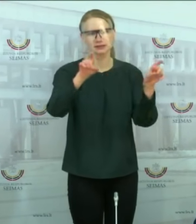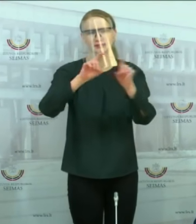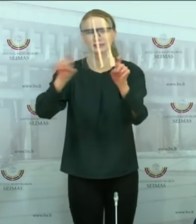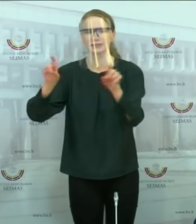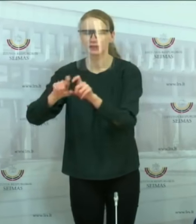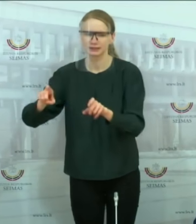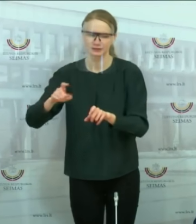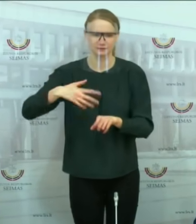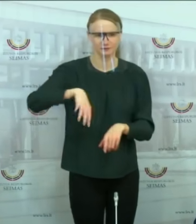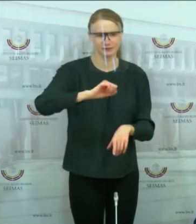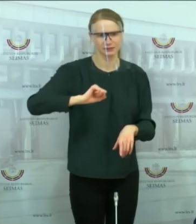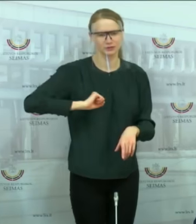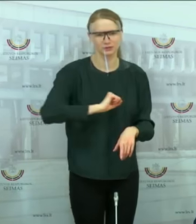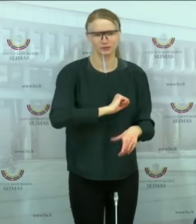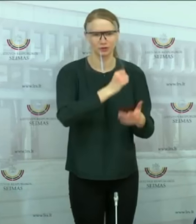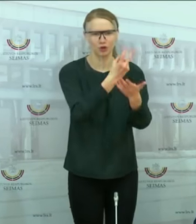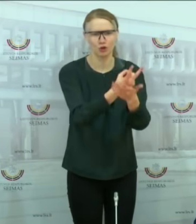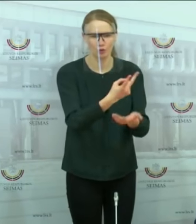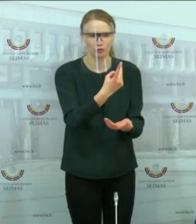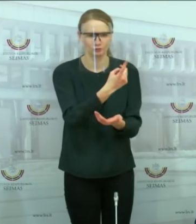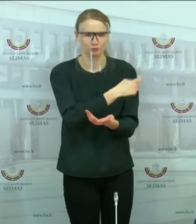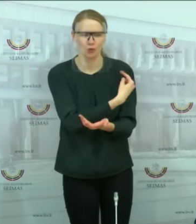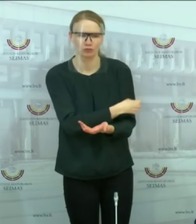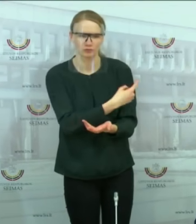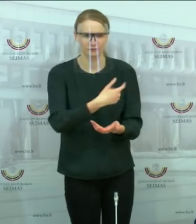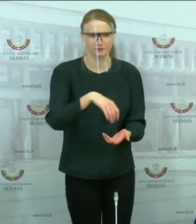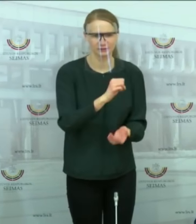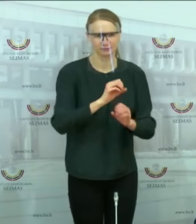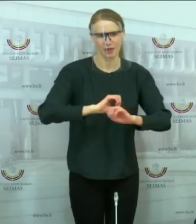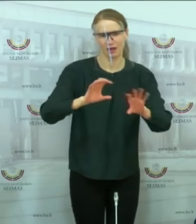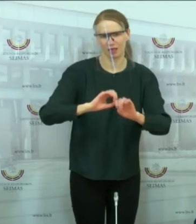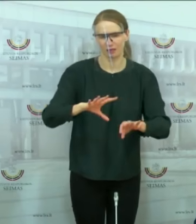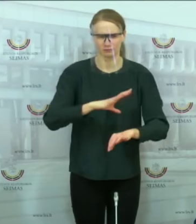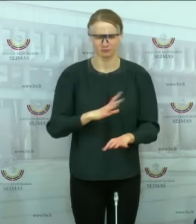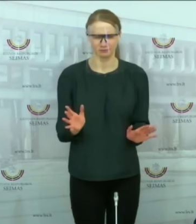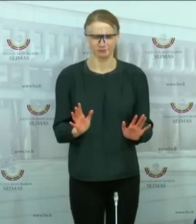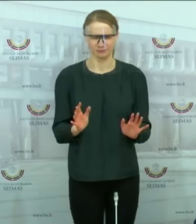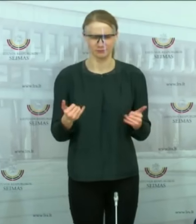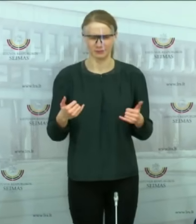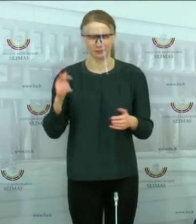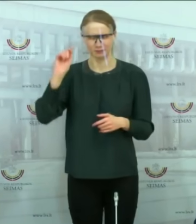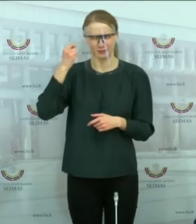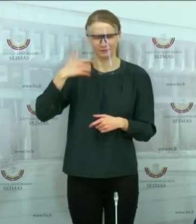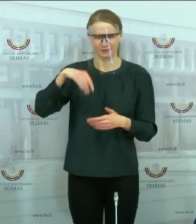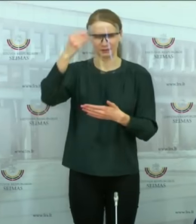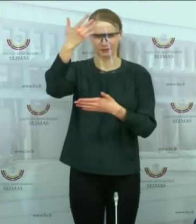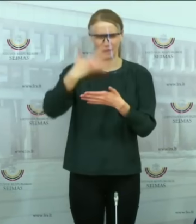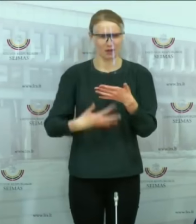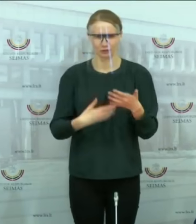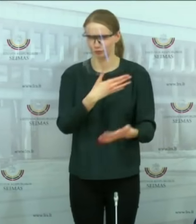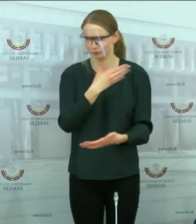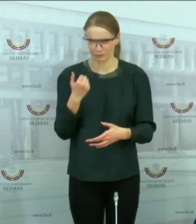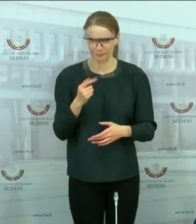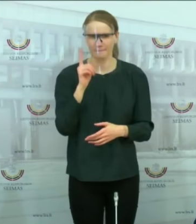ir visus pažeidimus matyti, nei aš, nei kolegė negalėtume mes iš atminties to pasakyti, bet ten,